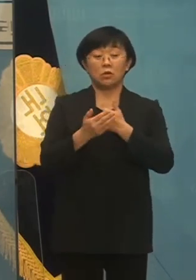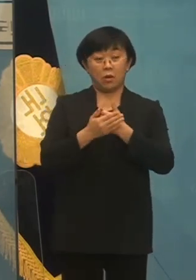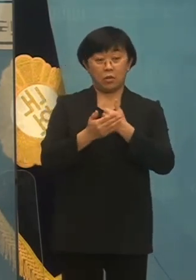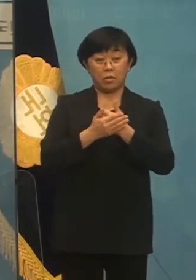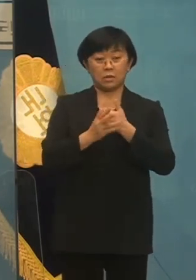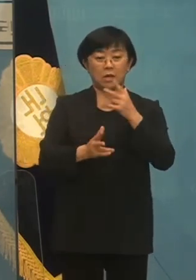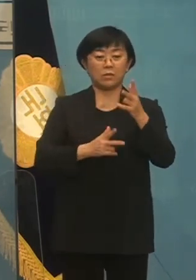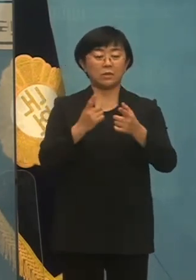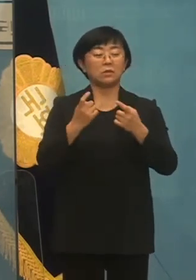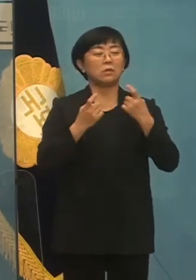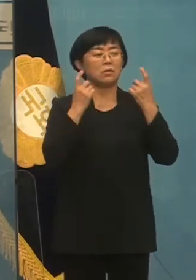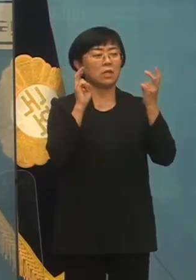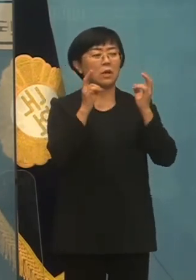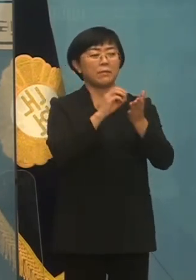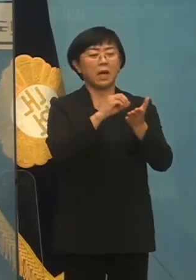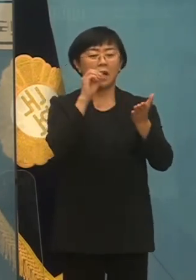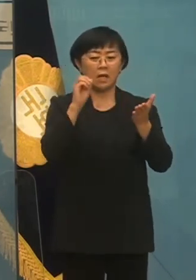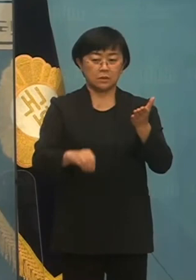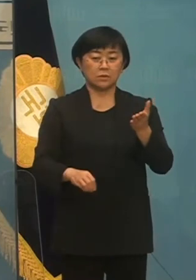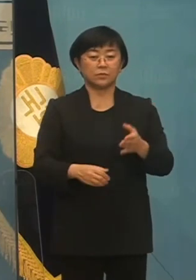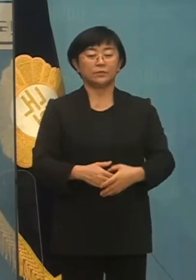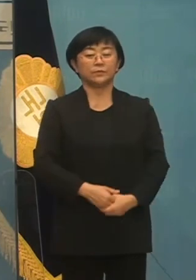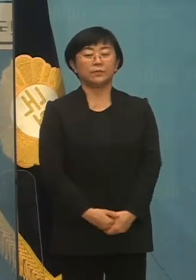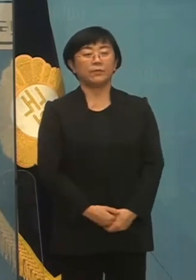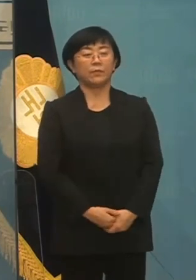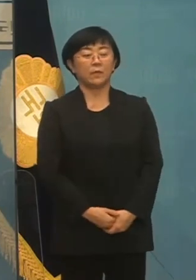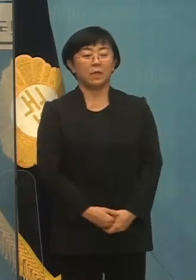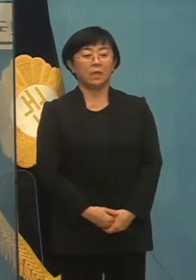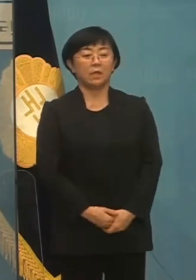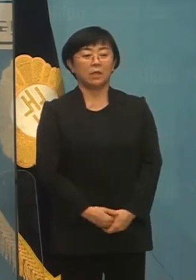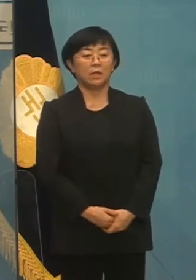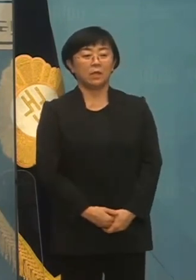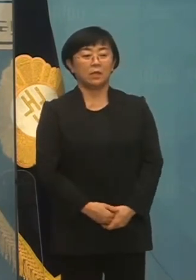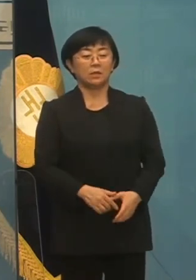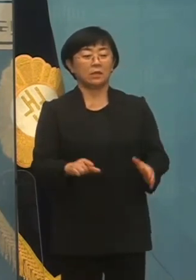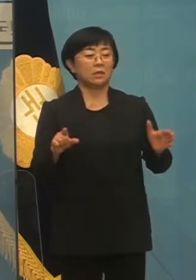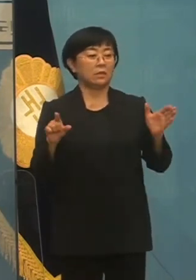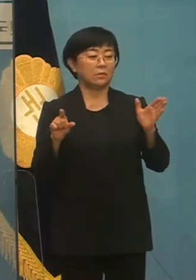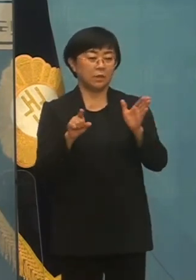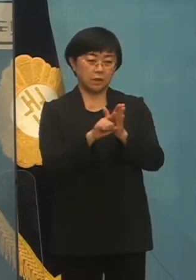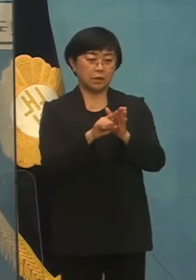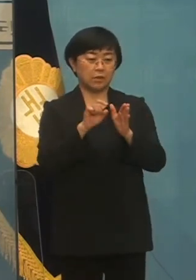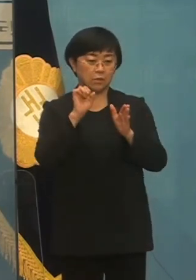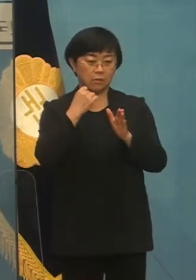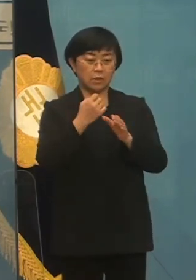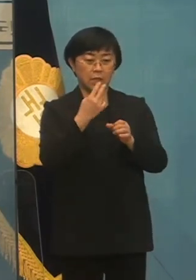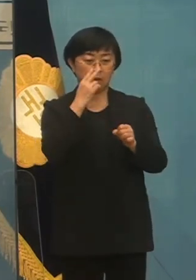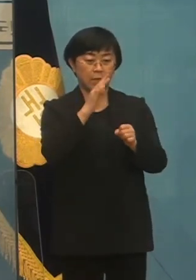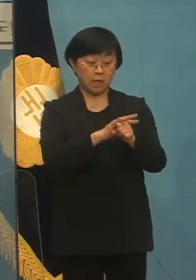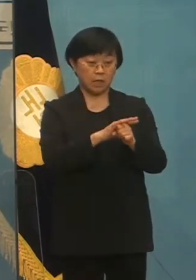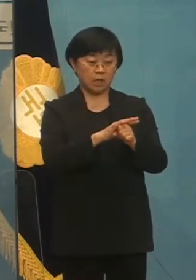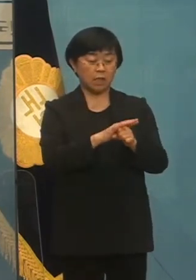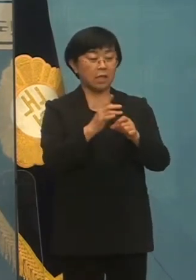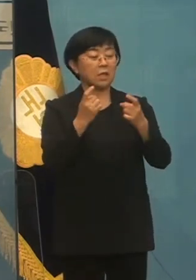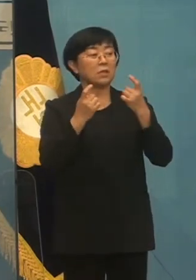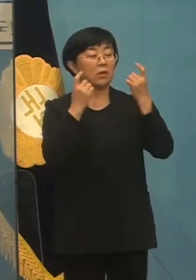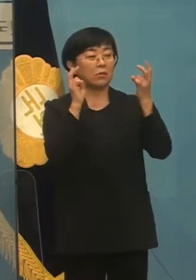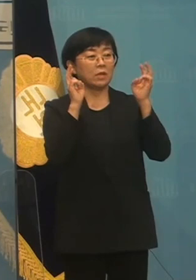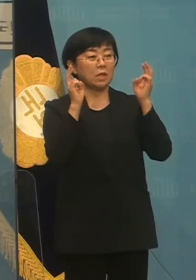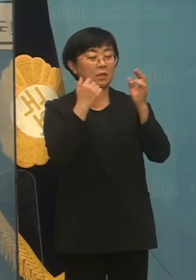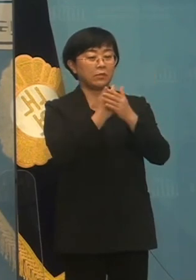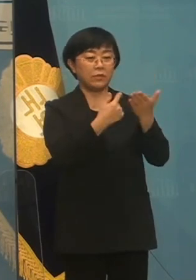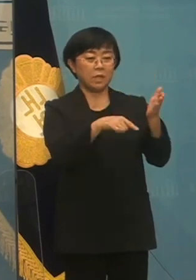사업에서조차 여행업이 빠졌다는 것입니다. 정말 믿기 어려운 그런 상황입니다. 여행업을 위한